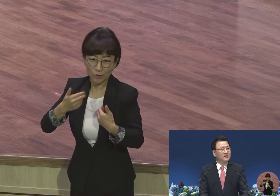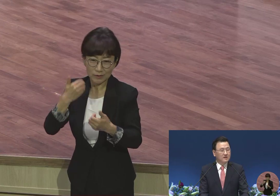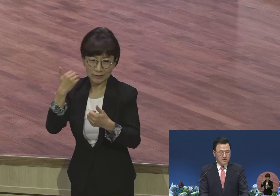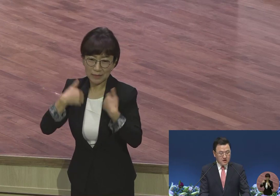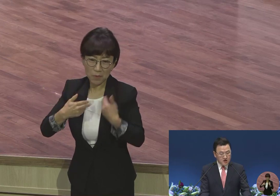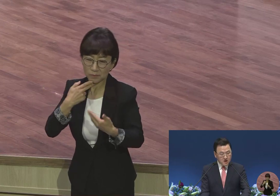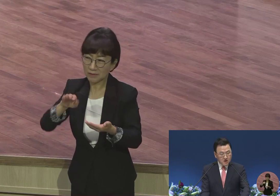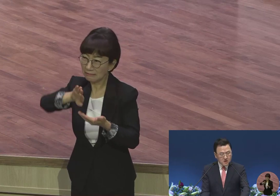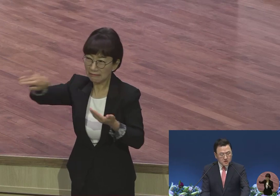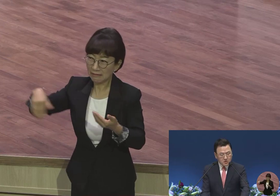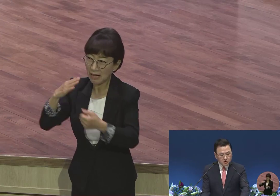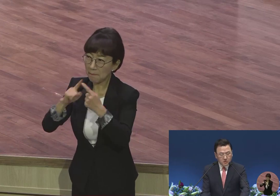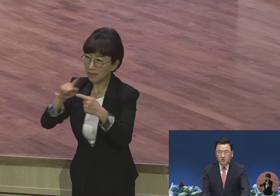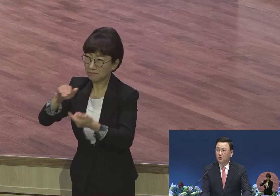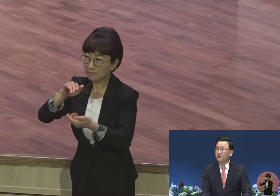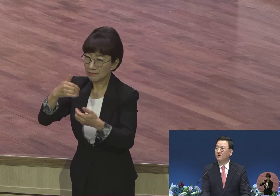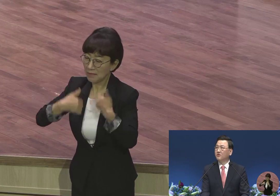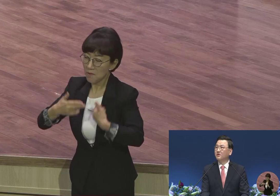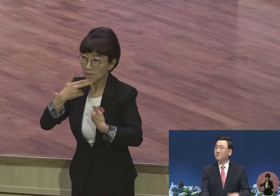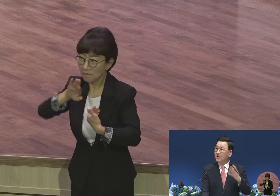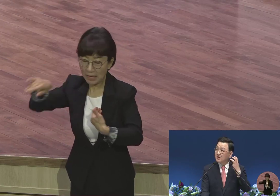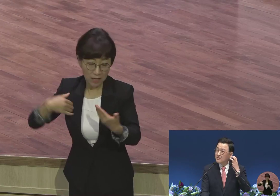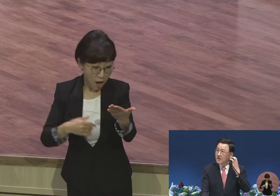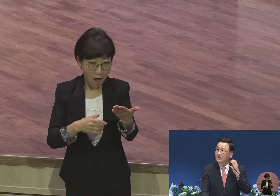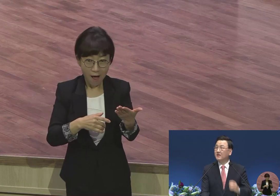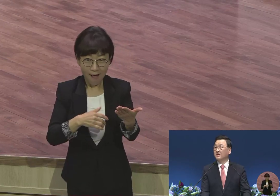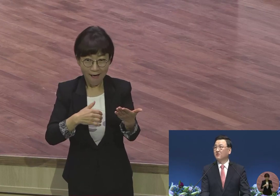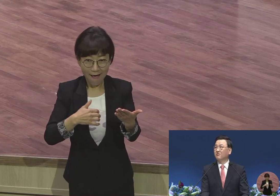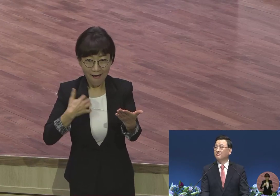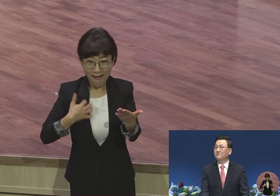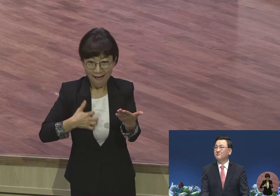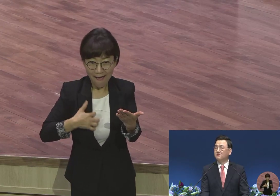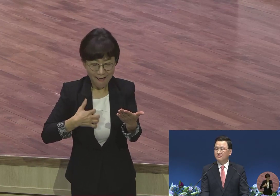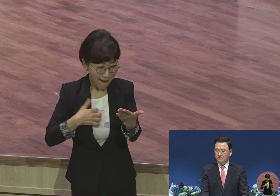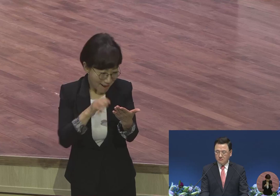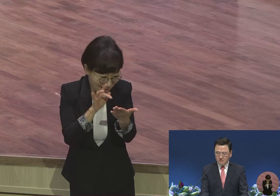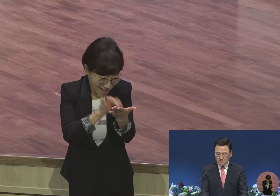되는 건데 성경을 못 읽어요. 말씀이 안 들린다고.